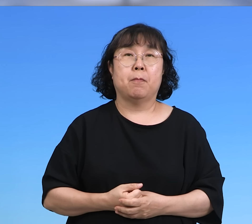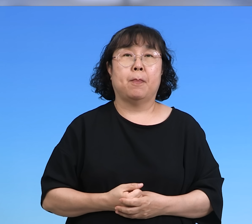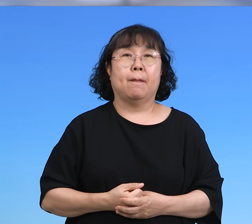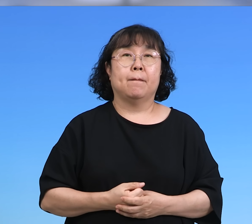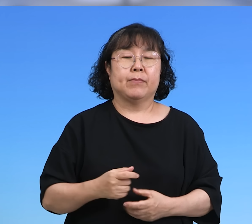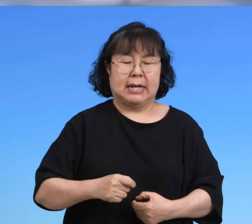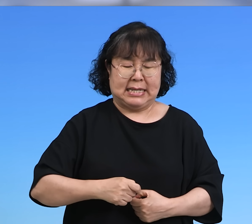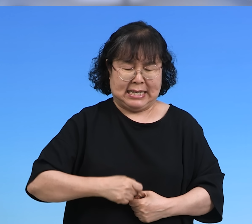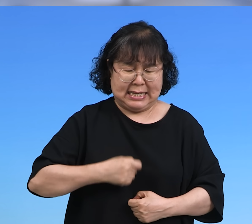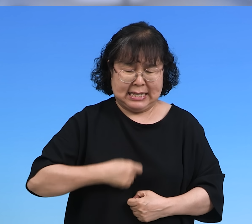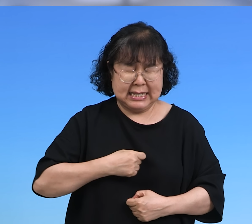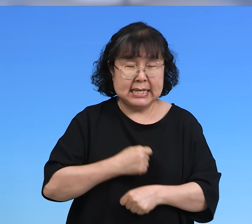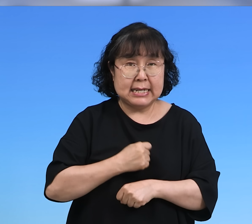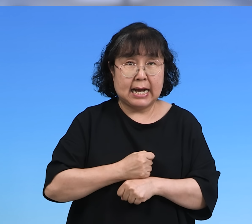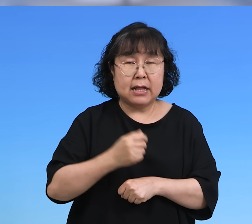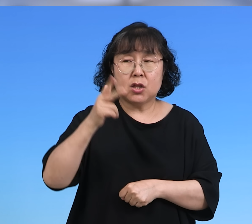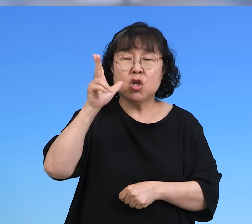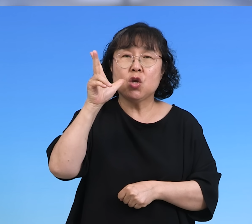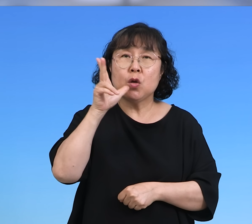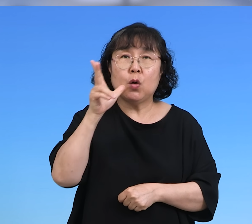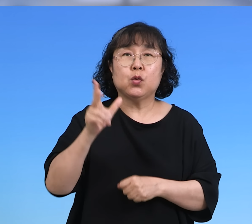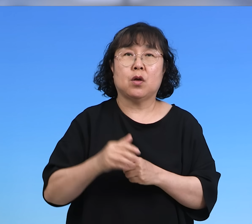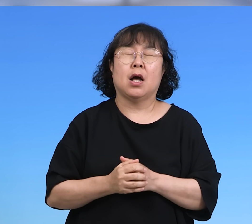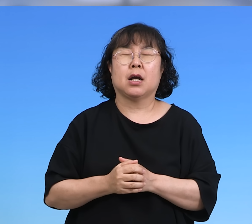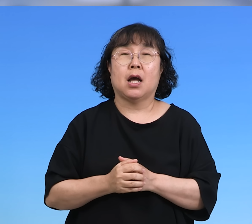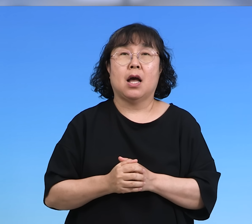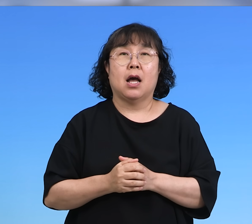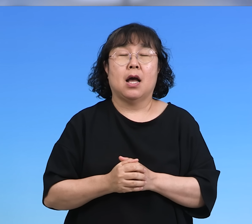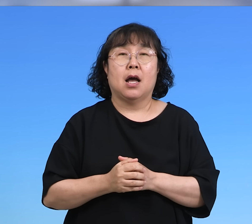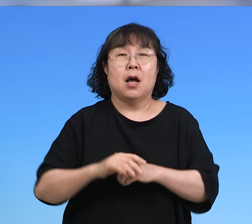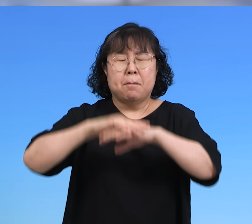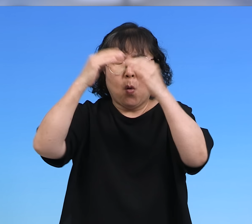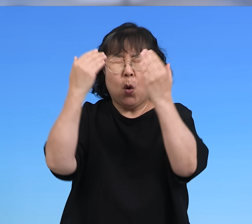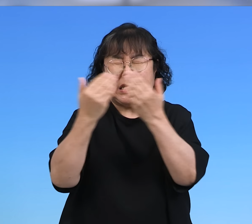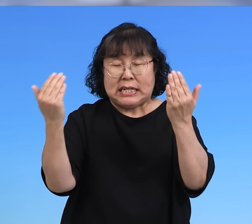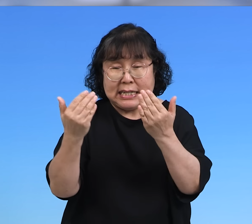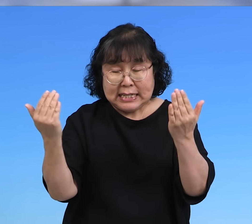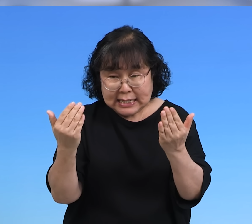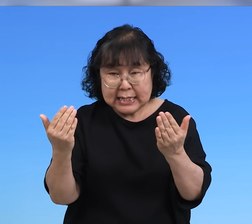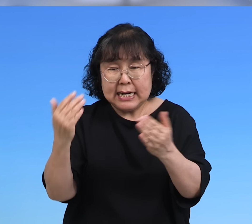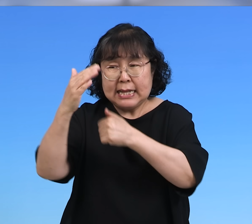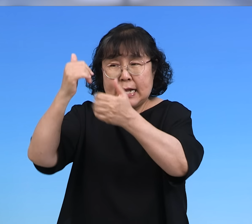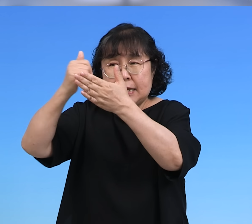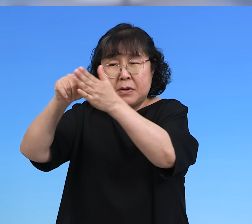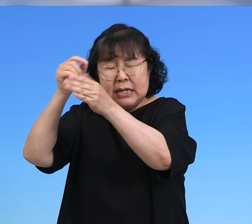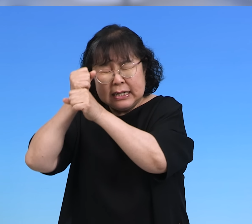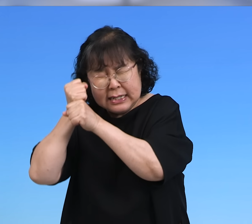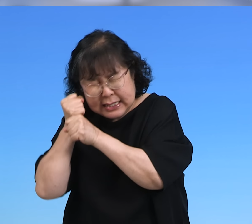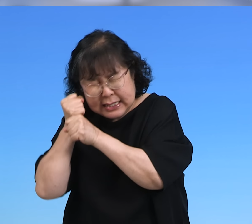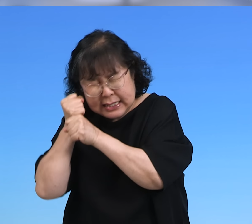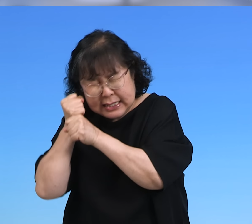그렇게 신실한 요수아가, 그래서 6장에서 모든 일을 하나님을 의지하면서 달려갔던 요수아가, 그래서